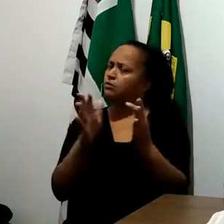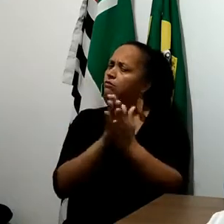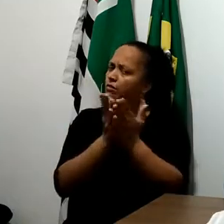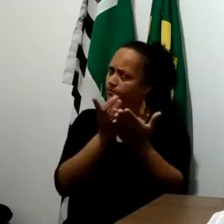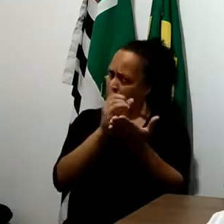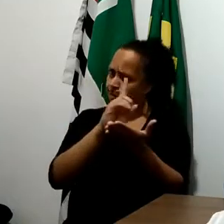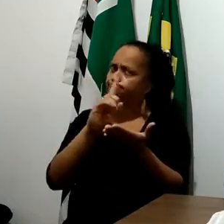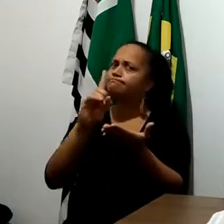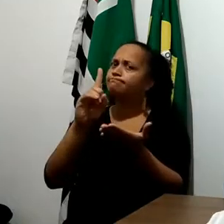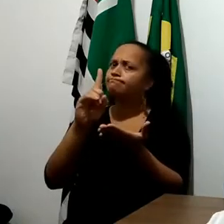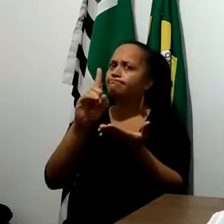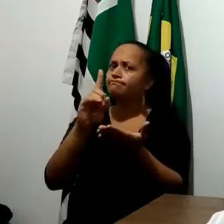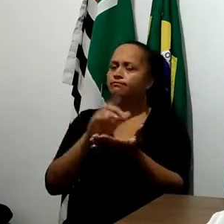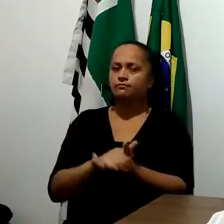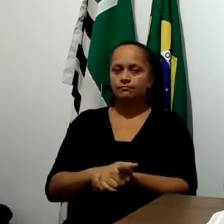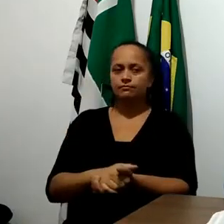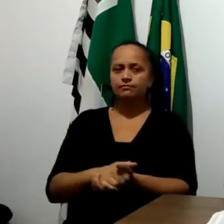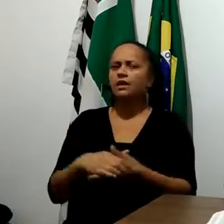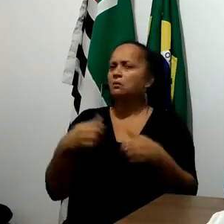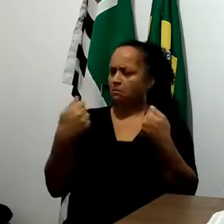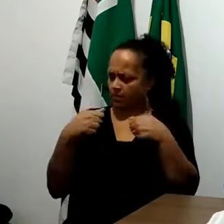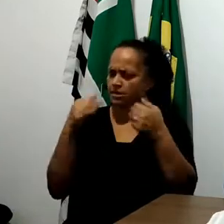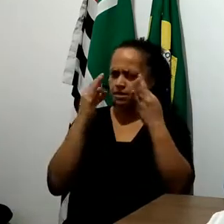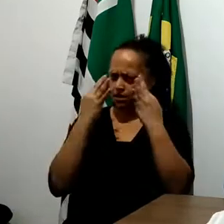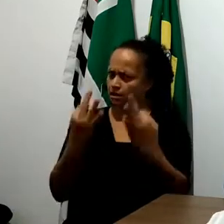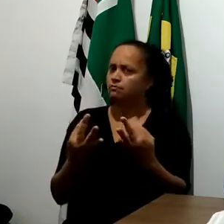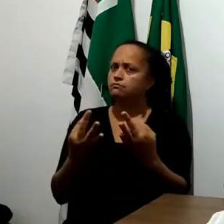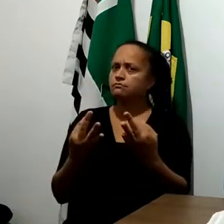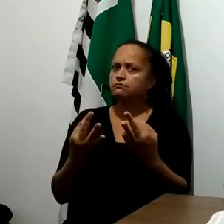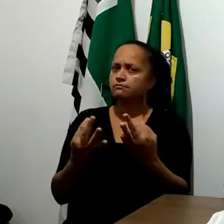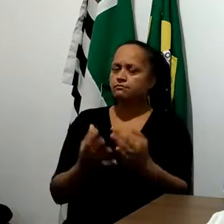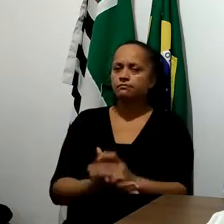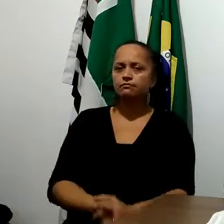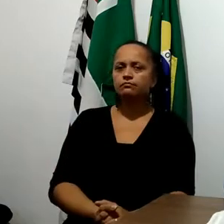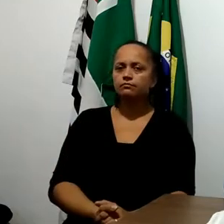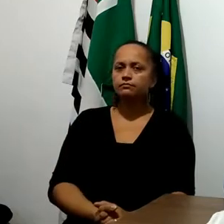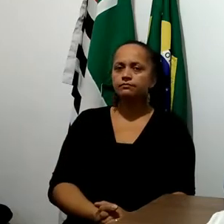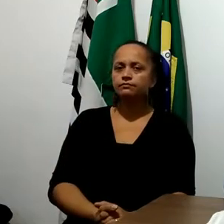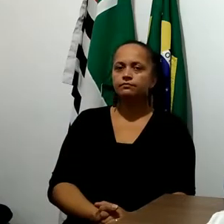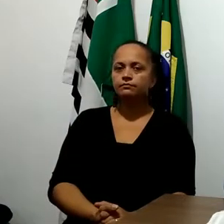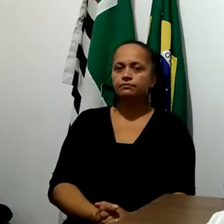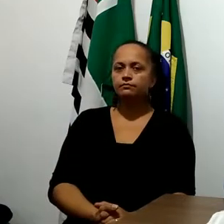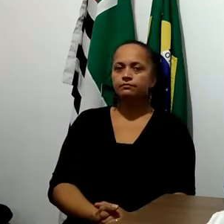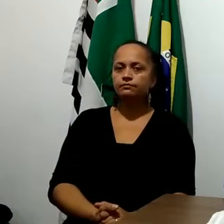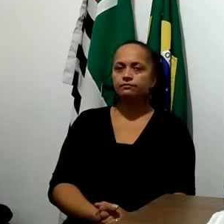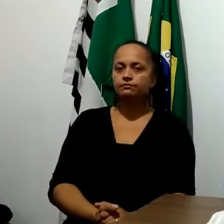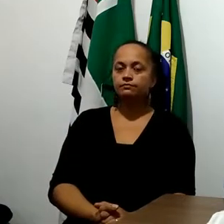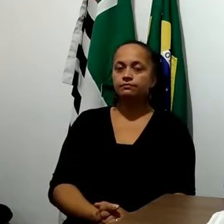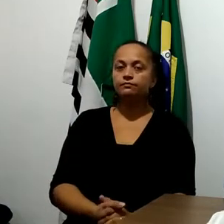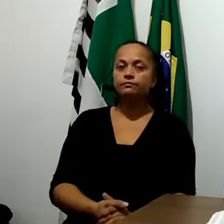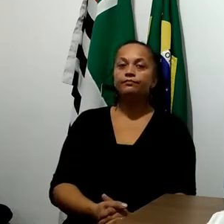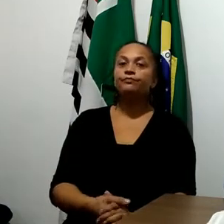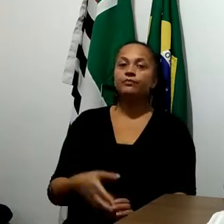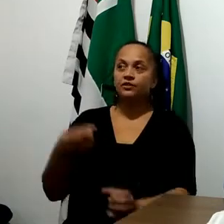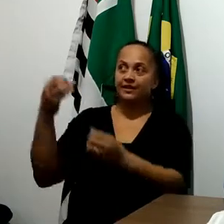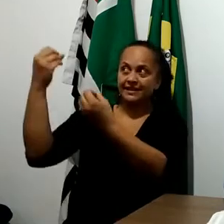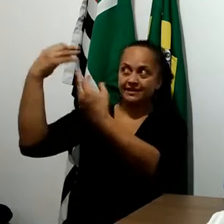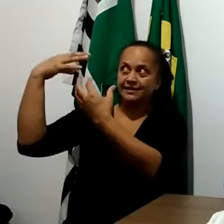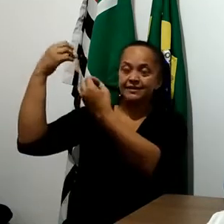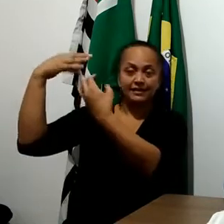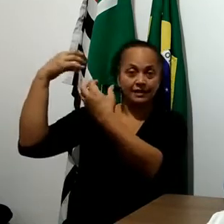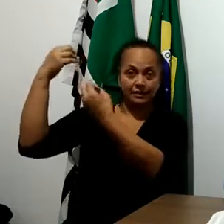palavras. Preste o máximo de atenção. Aos meus ensinamentos